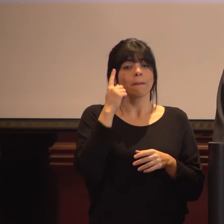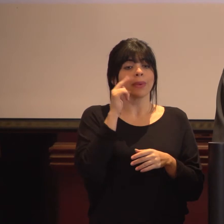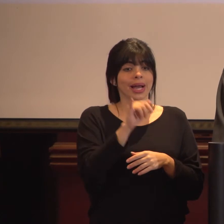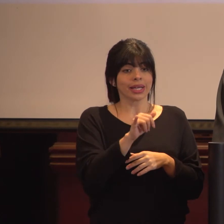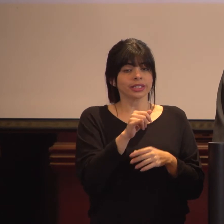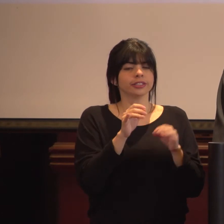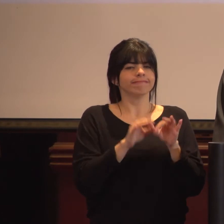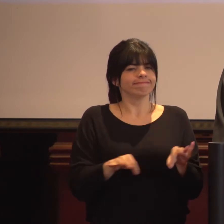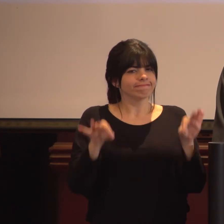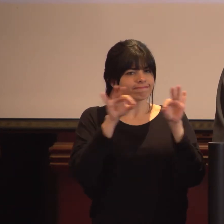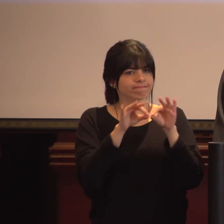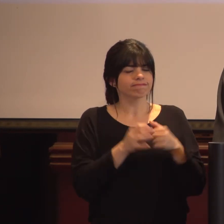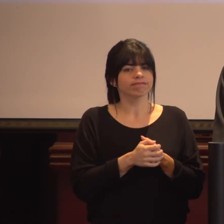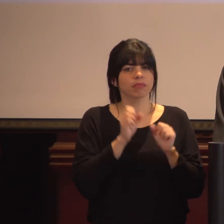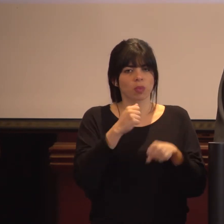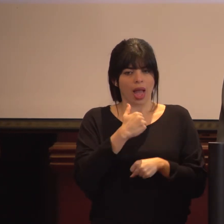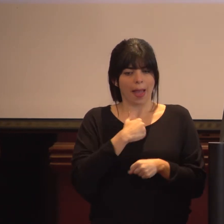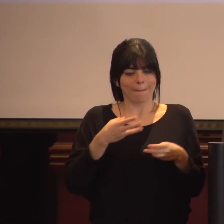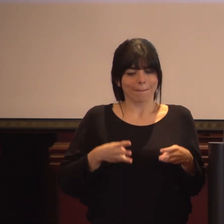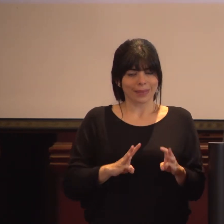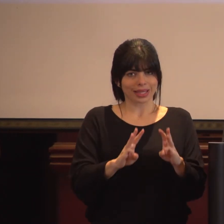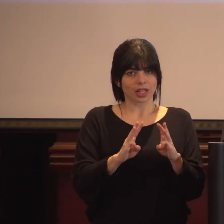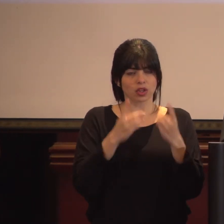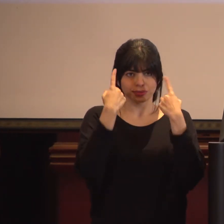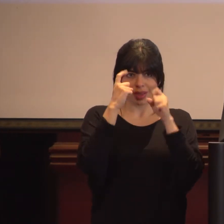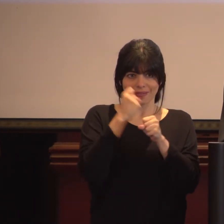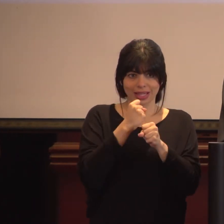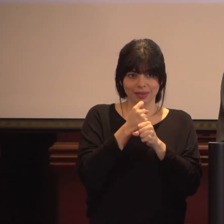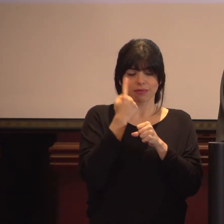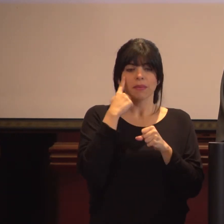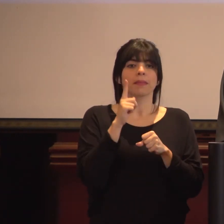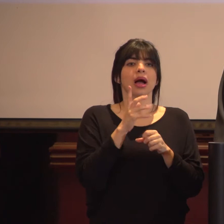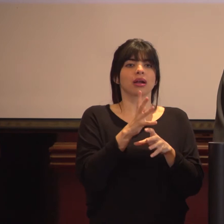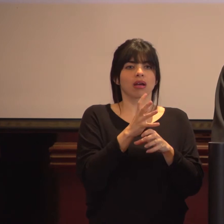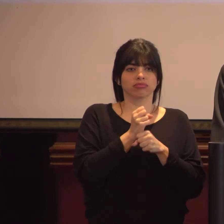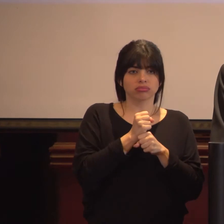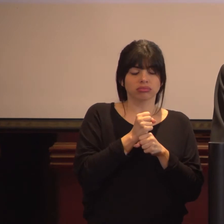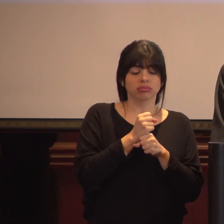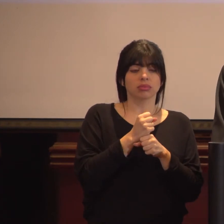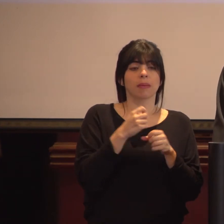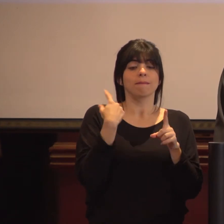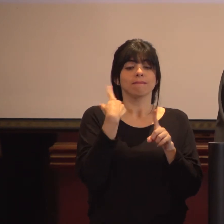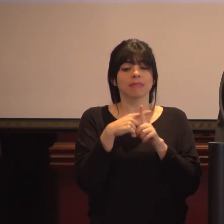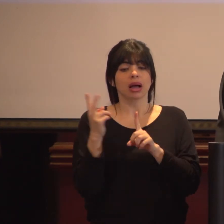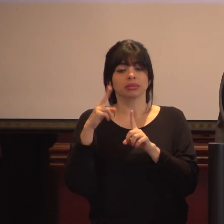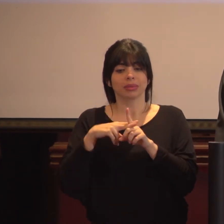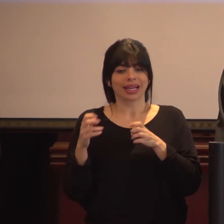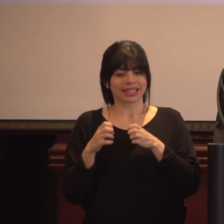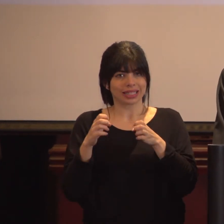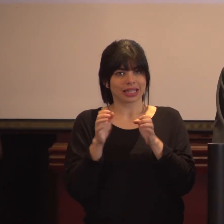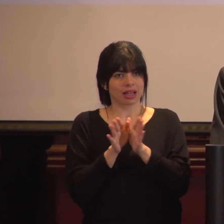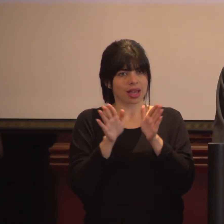cual resulta vital contar con mecanismos efectivos de recepción y la implementación de estrategías